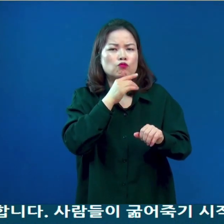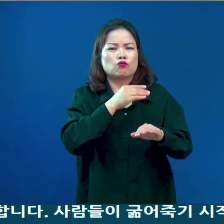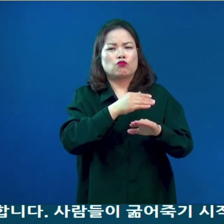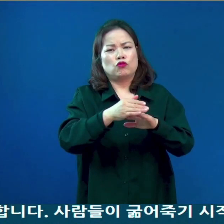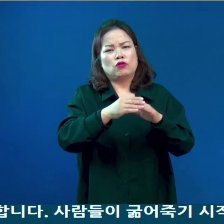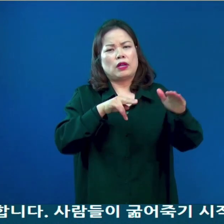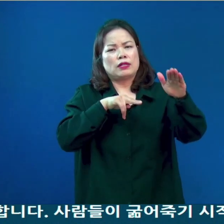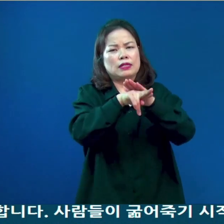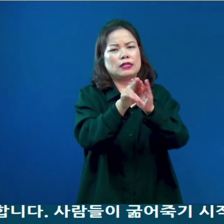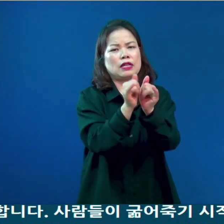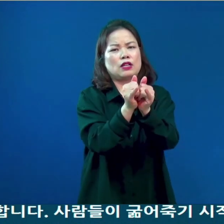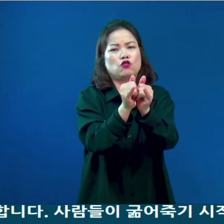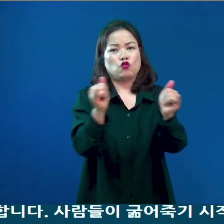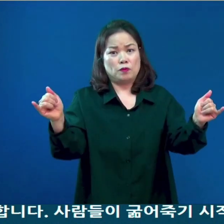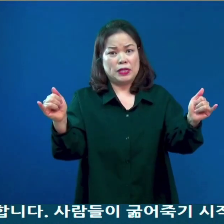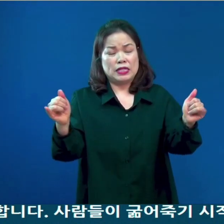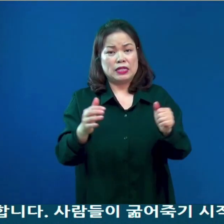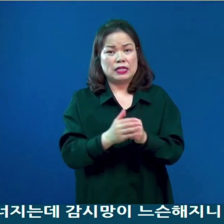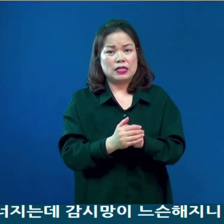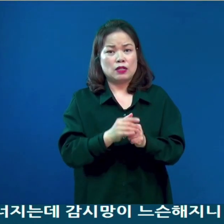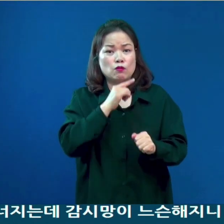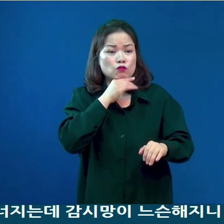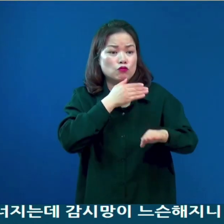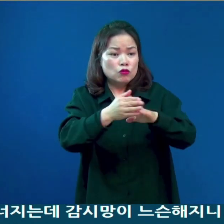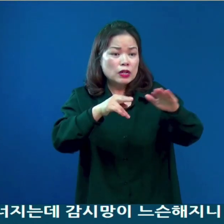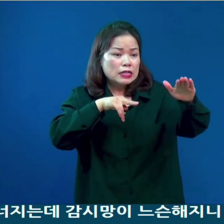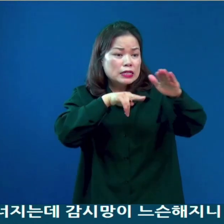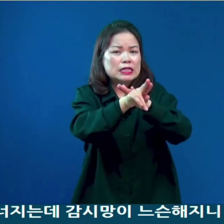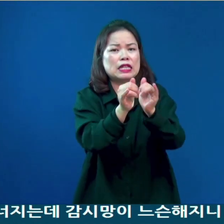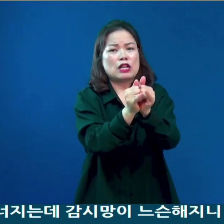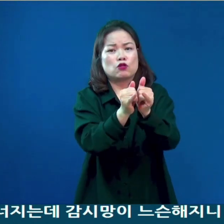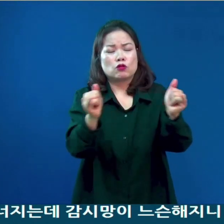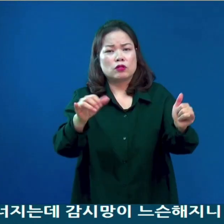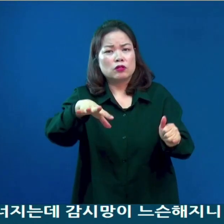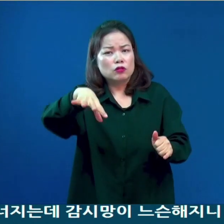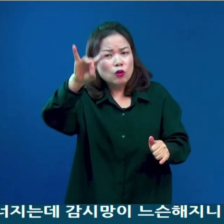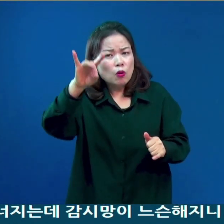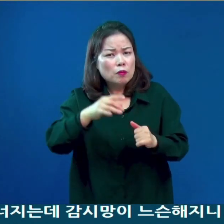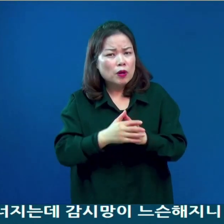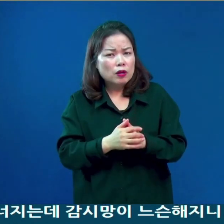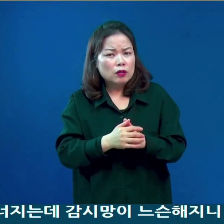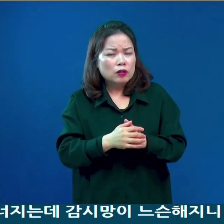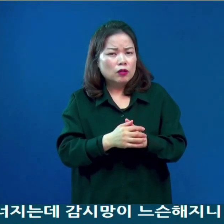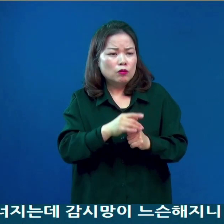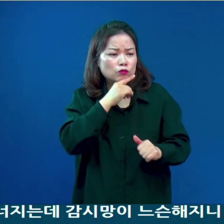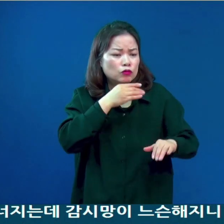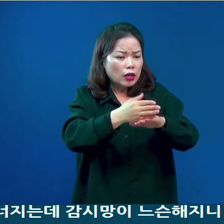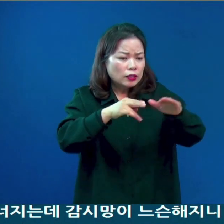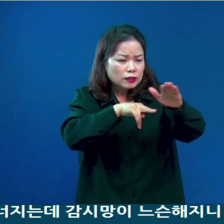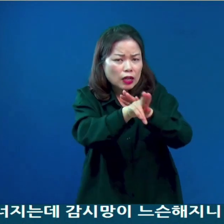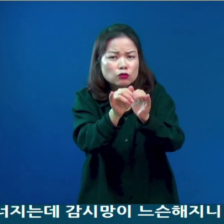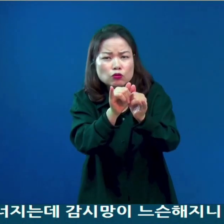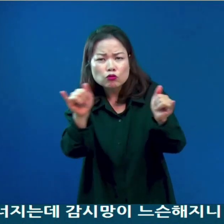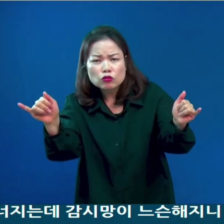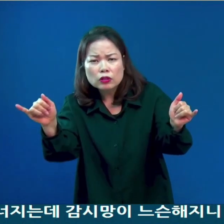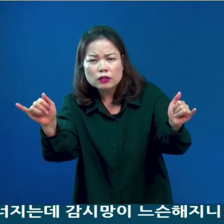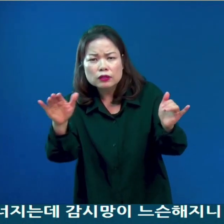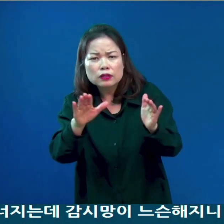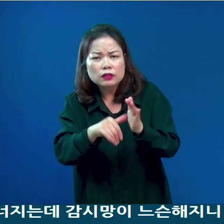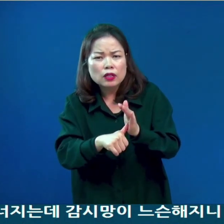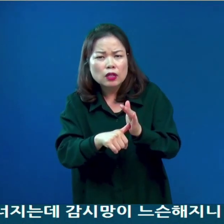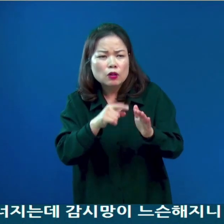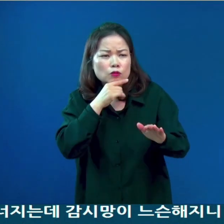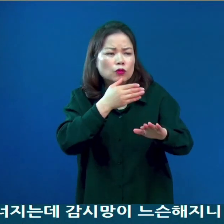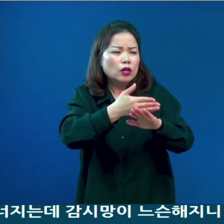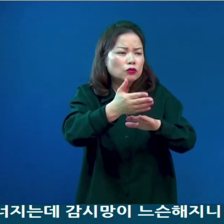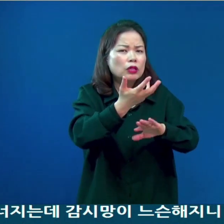된 것입니다. 북한 이탈 주민, 처음에는 북한을 탈출했을 때 이분들이 북한